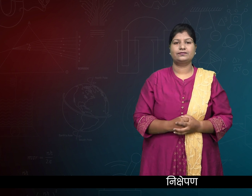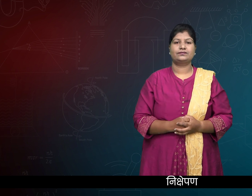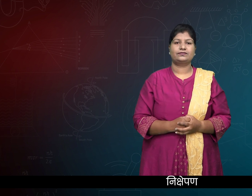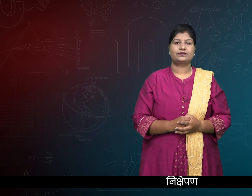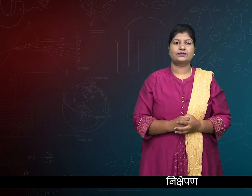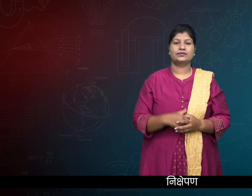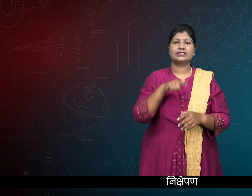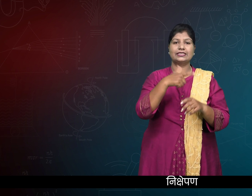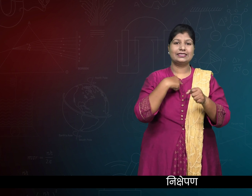निक्षेपण,